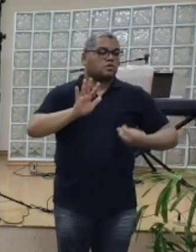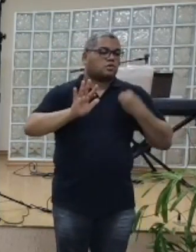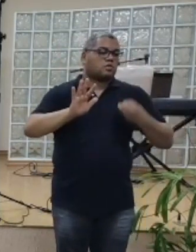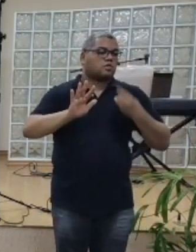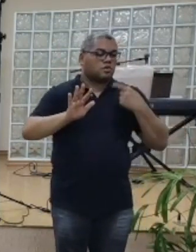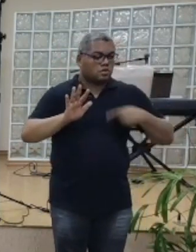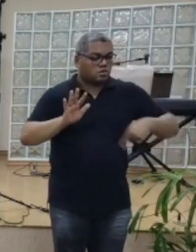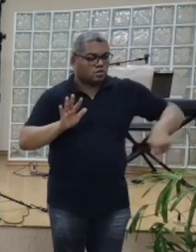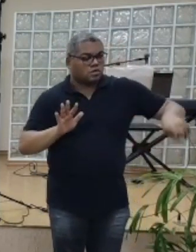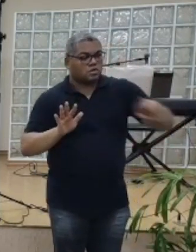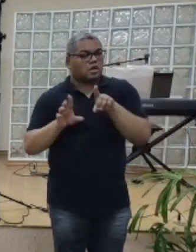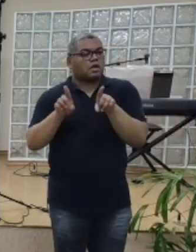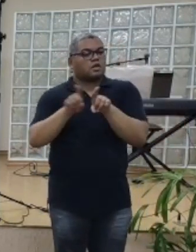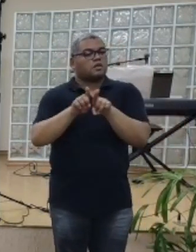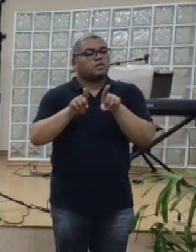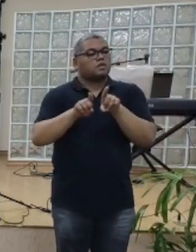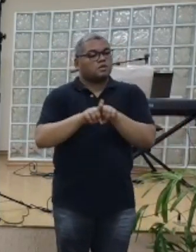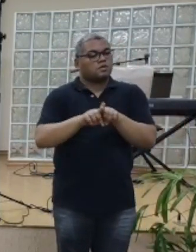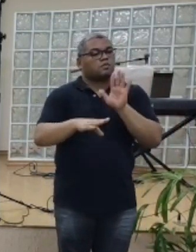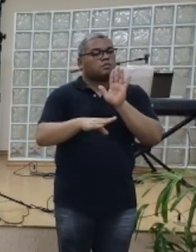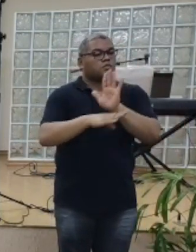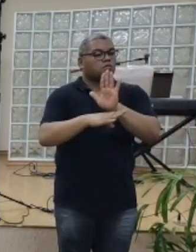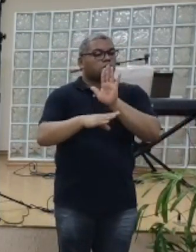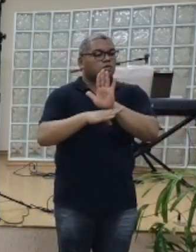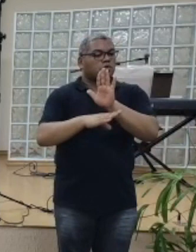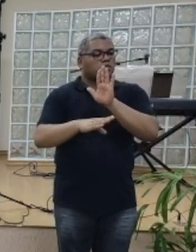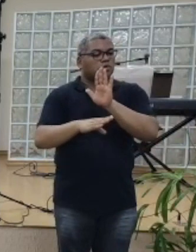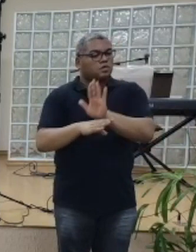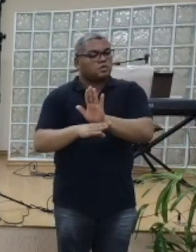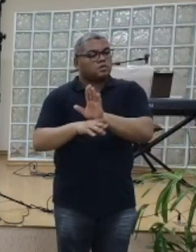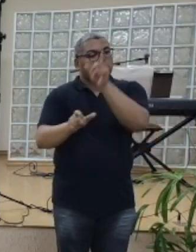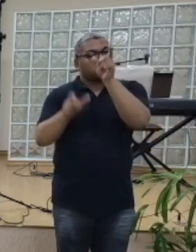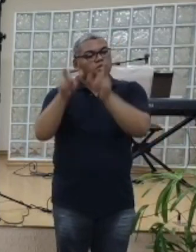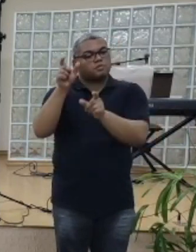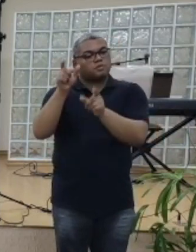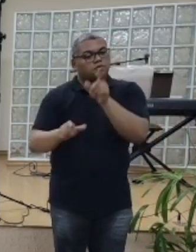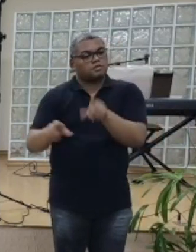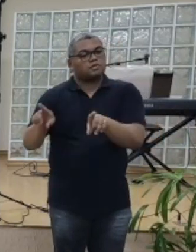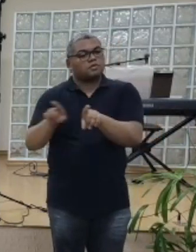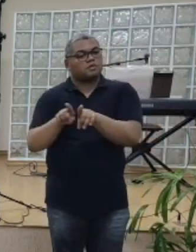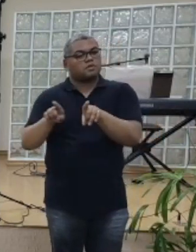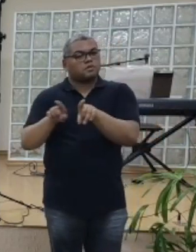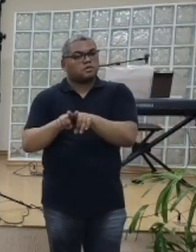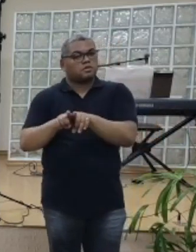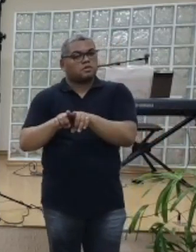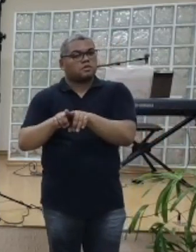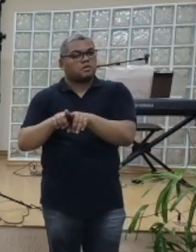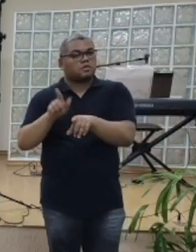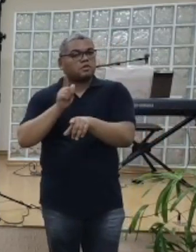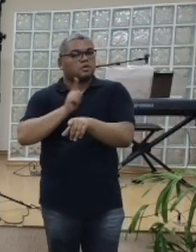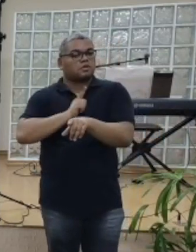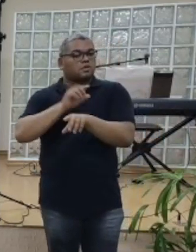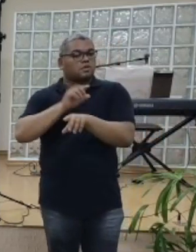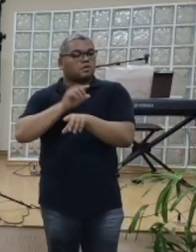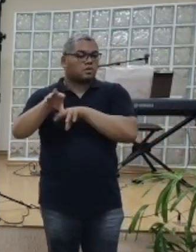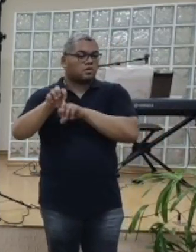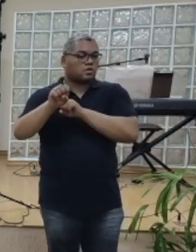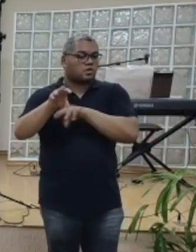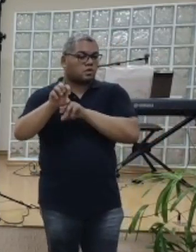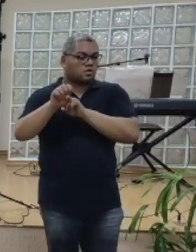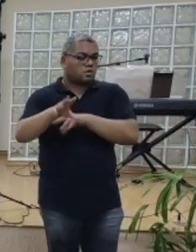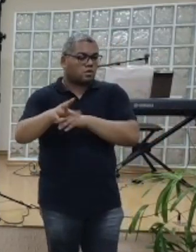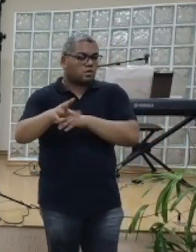dar assistência àquilo que é ensinado. Então, eu sei que hoje tinham menos pessoas